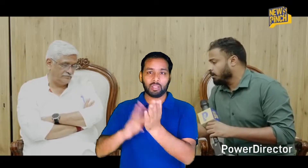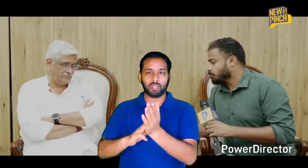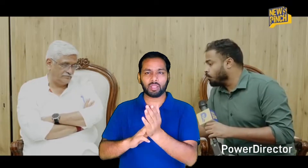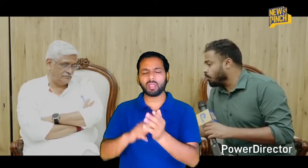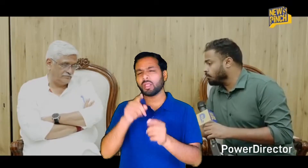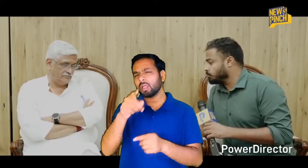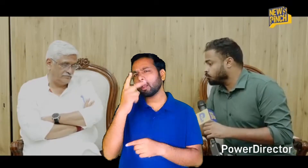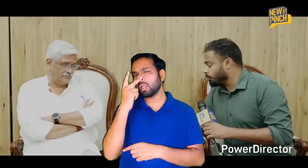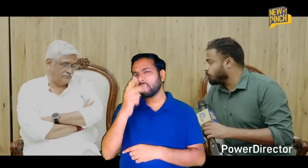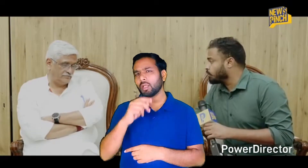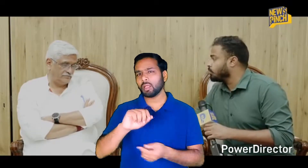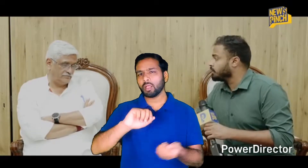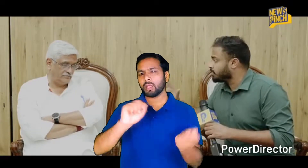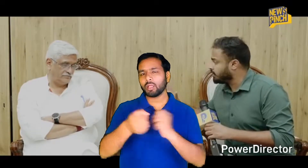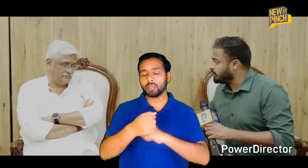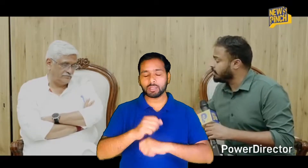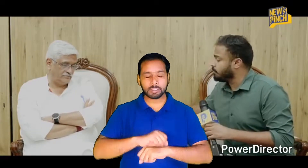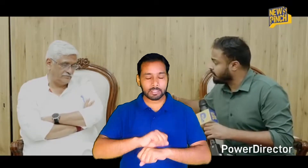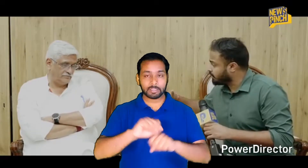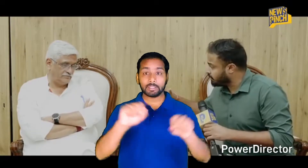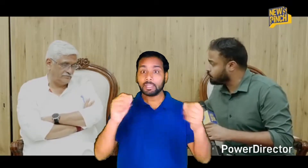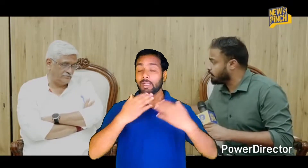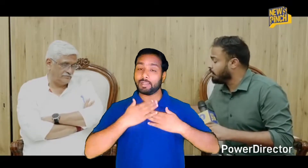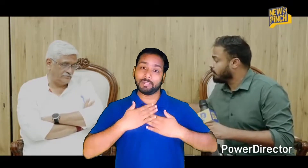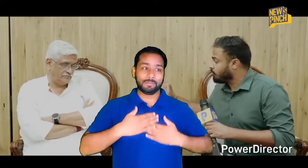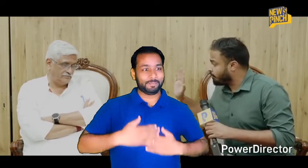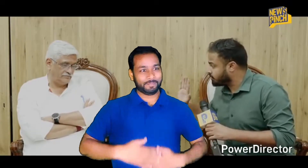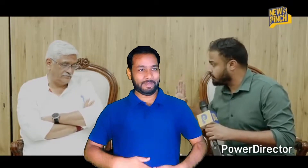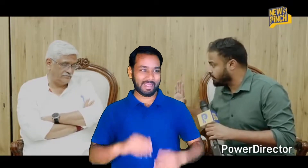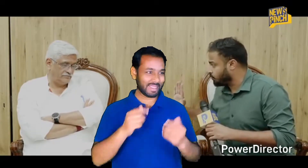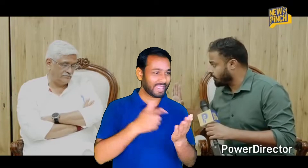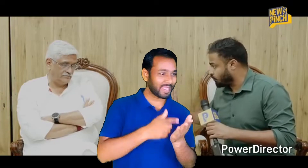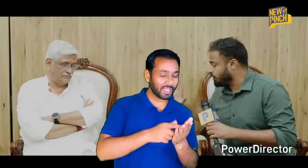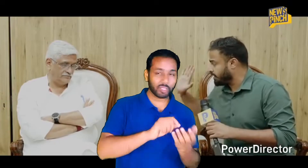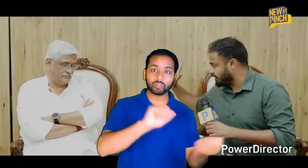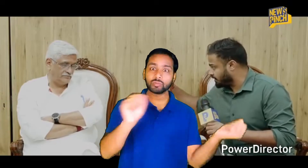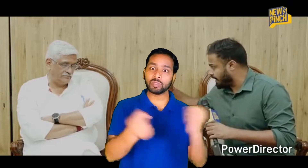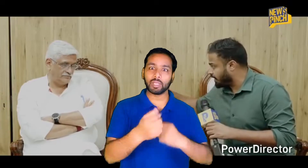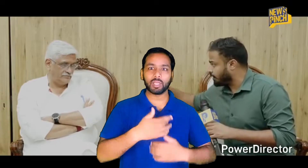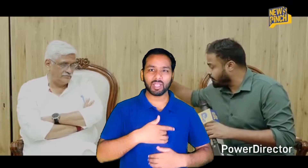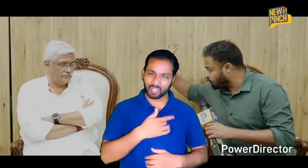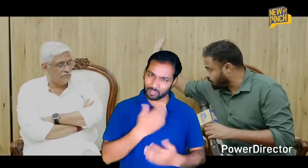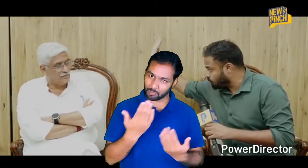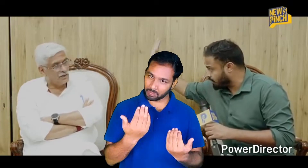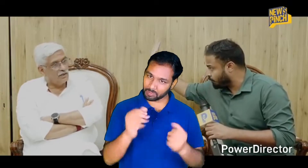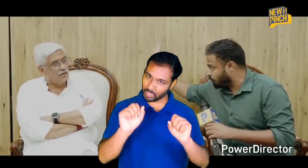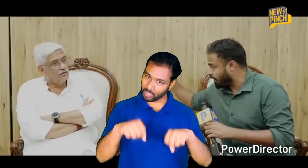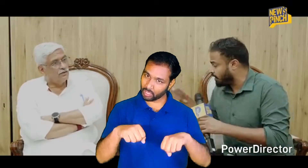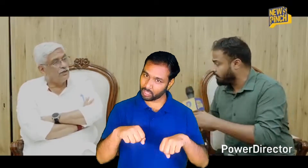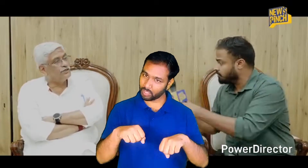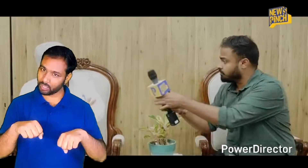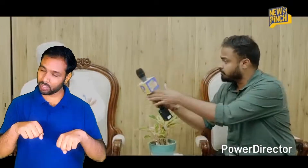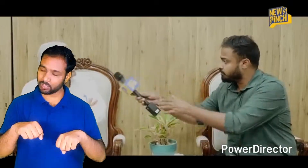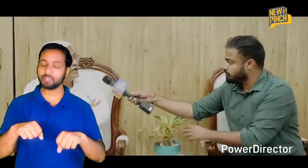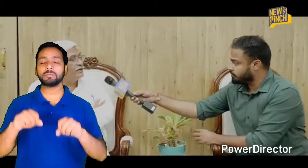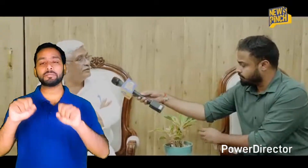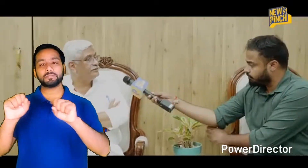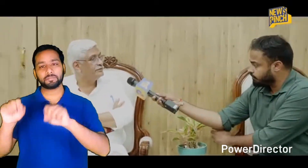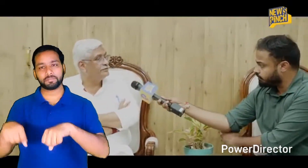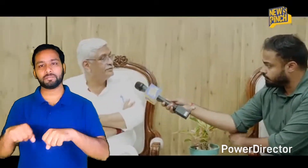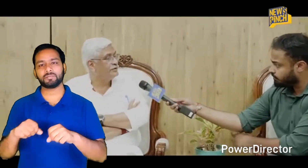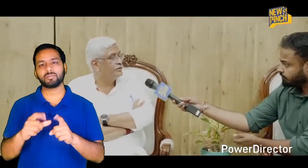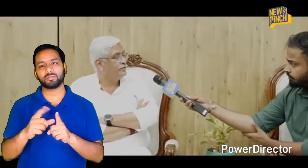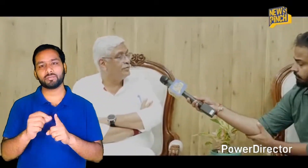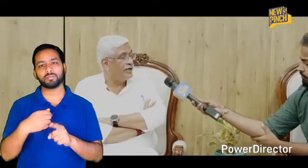हैं वो सुबह उठें और देखें कि नहीं, हमारे खेत जो है वापस से ठीक हो गए। कोई ऐसा दिन आएगा, कभी कोई वो साल हो पाएगा? निश्चित रूप से